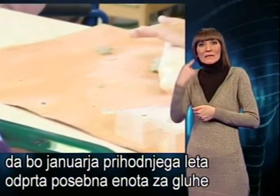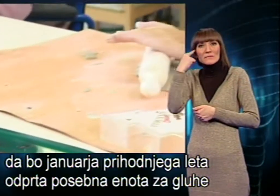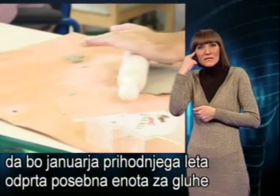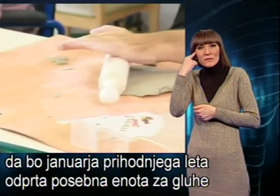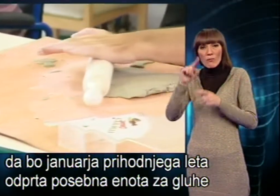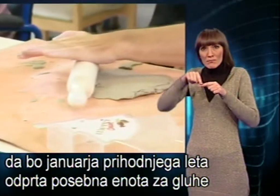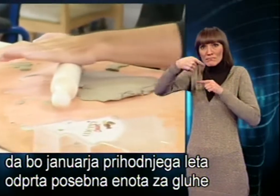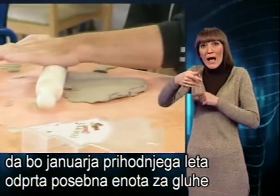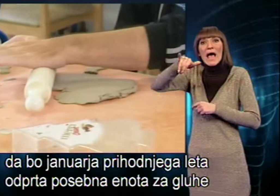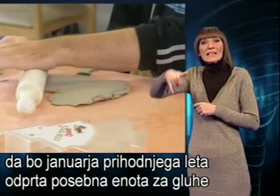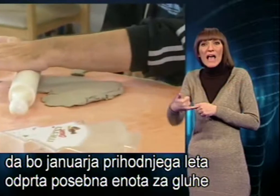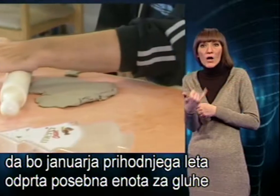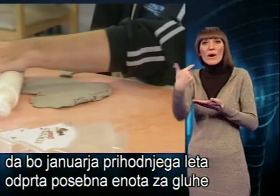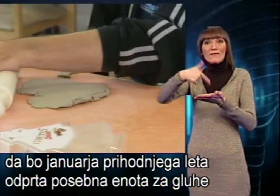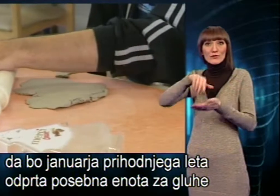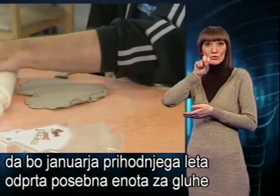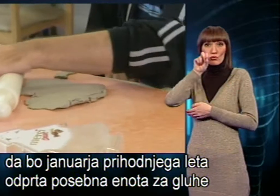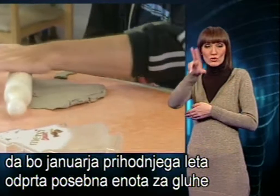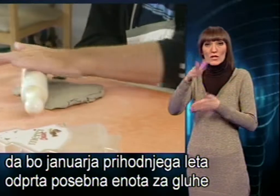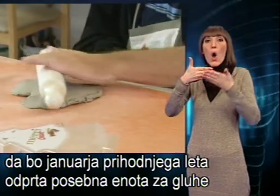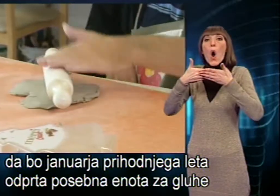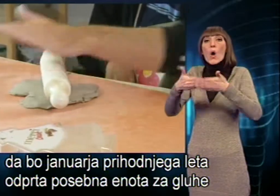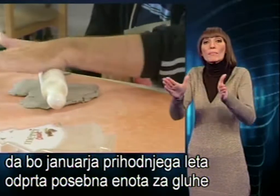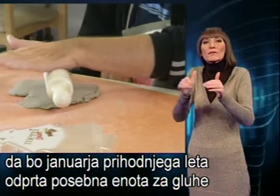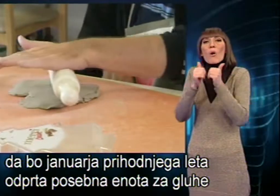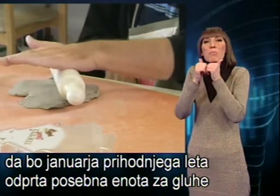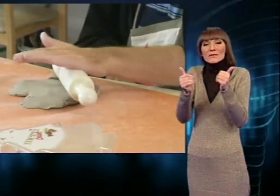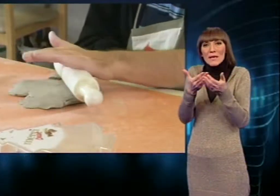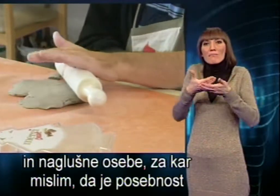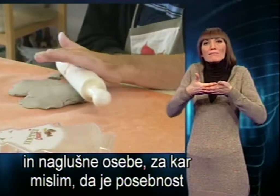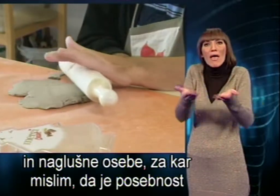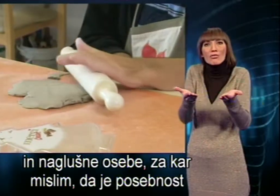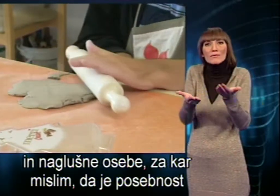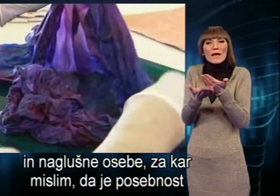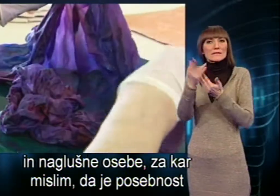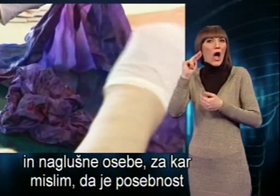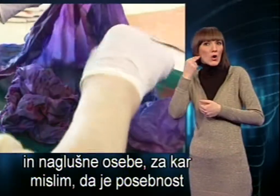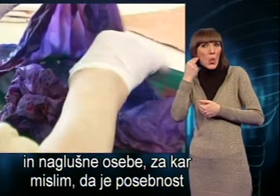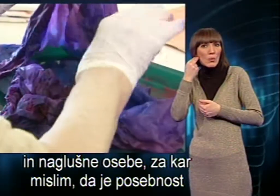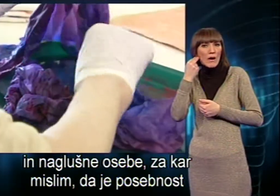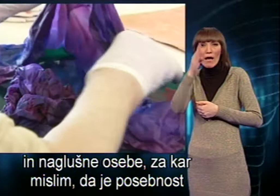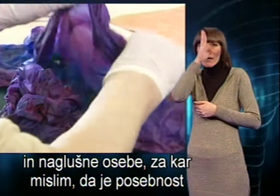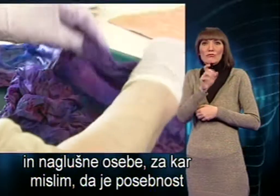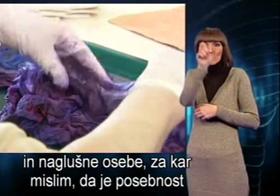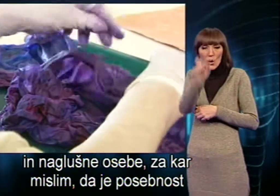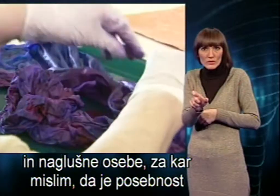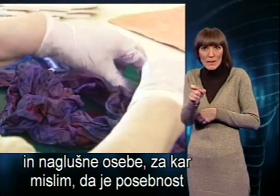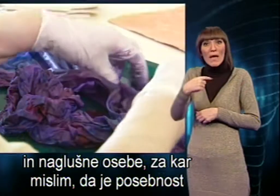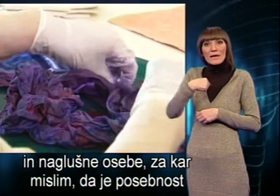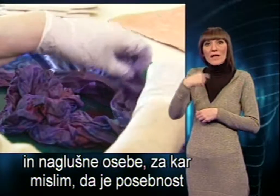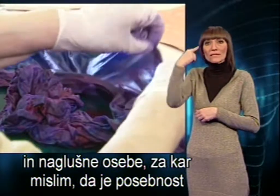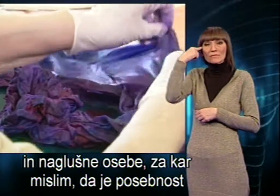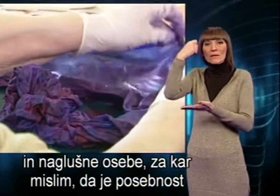mesecu januarju prihodnjega leta odprta posebna enota za gluhe in naglušne osebe, kar mislim, da